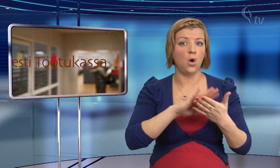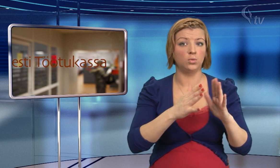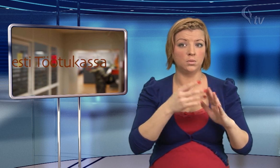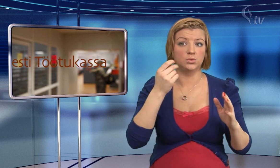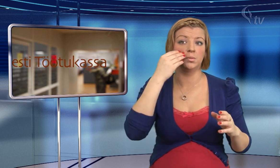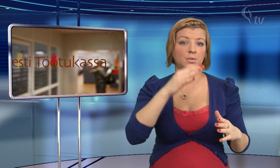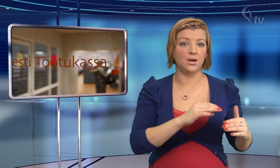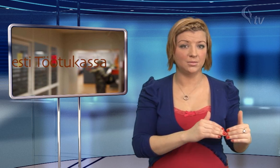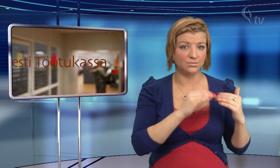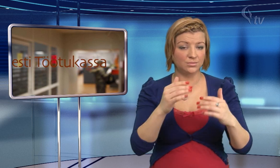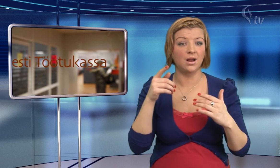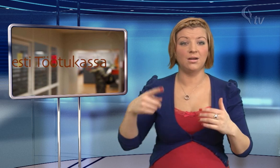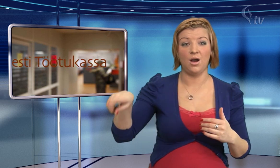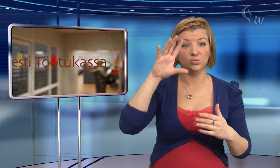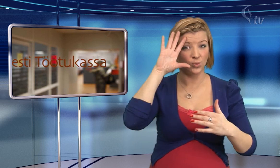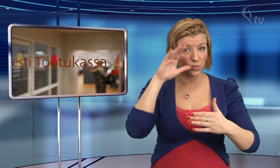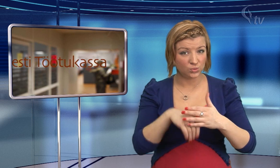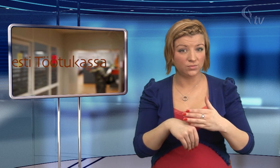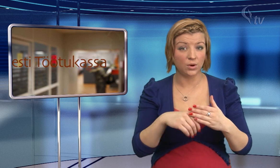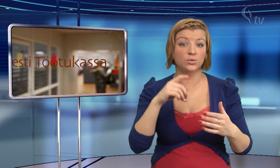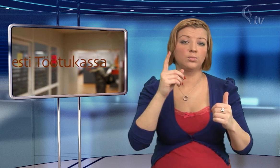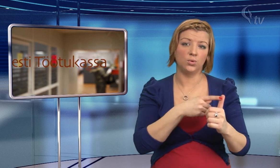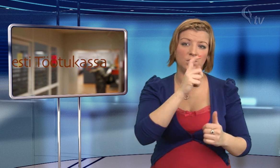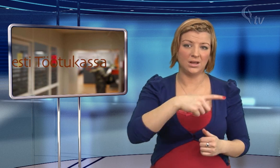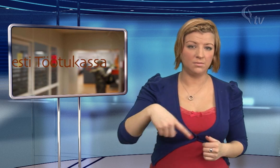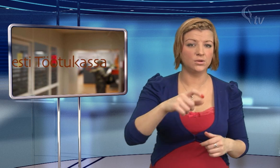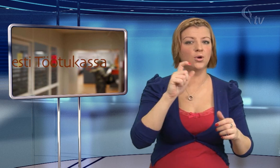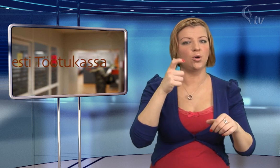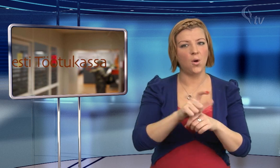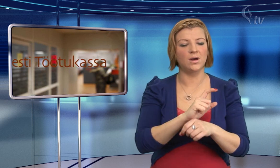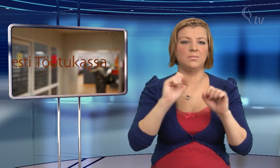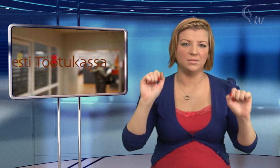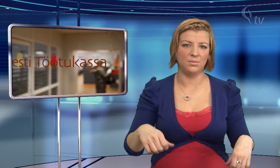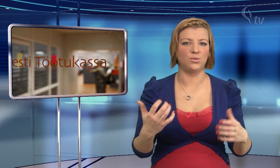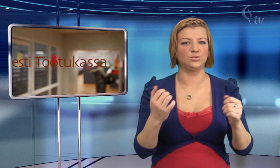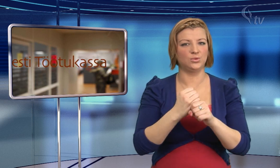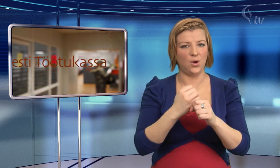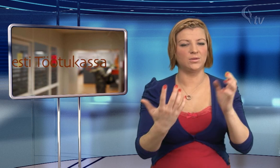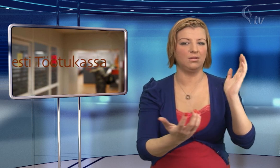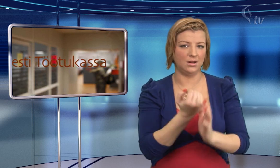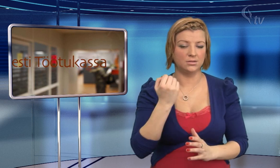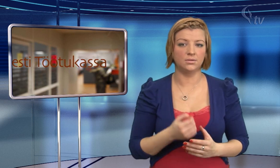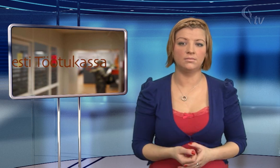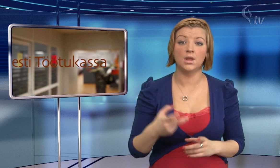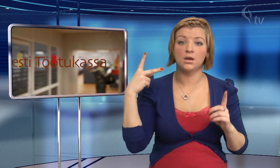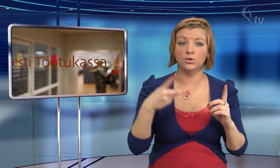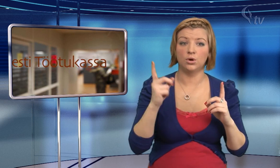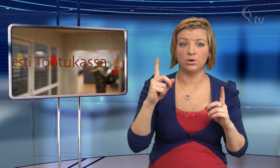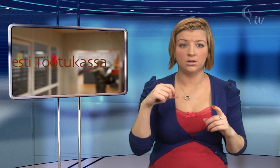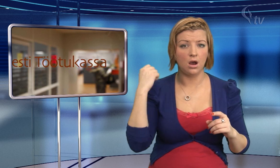Alates 2010. aasta kevadest on tööturu olukord siiski paranenud, mistõttu nad usuvad, et ka puudega inimestel on järjest rohkem